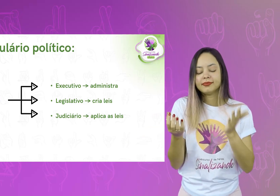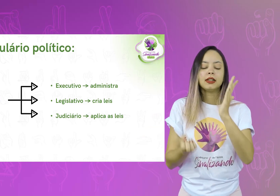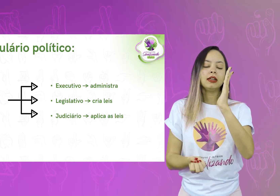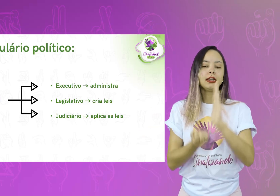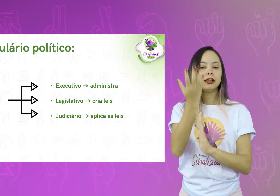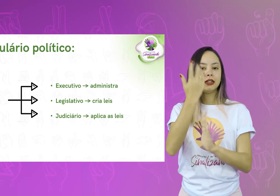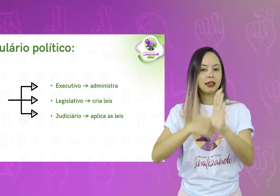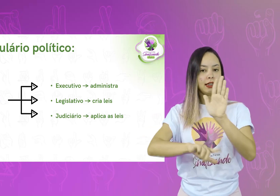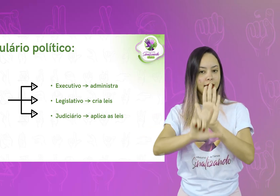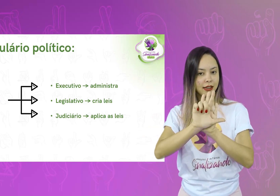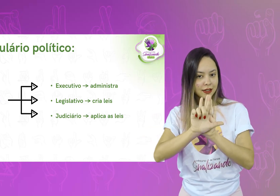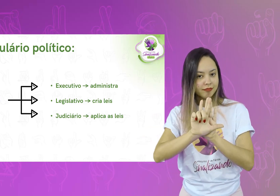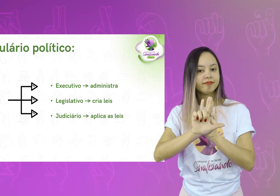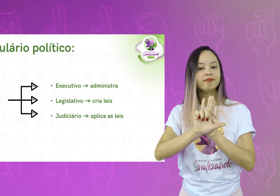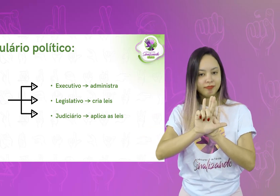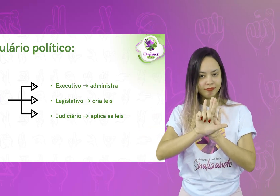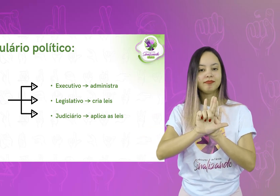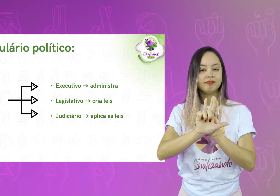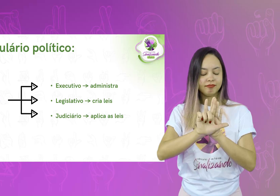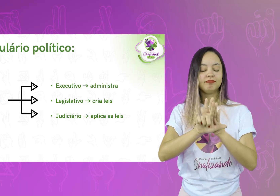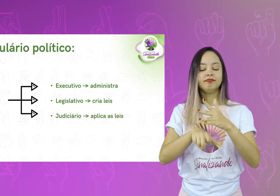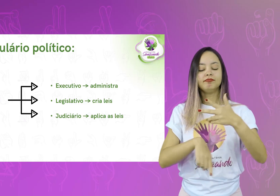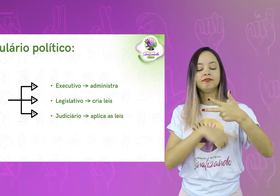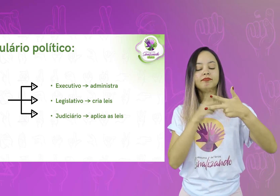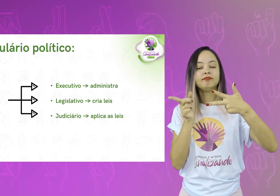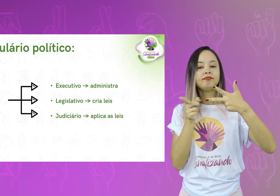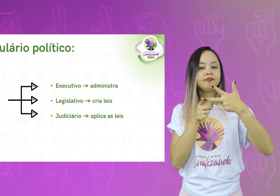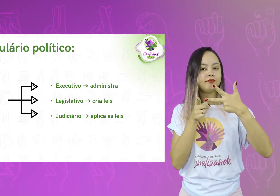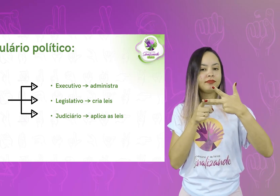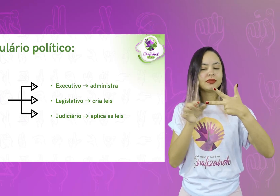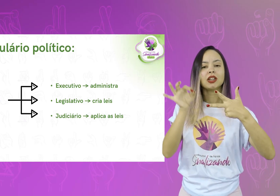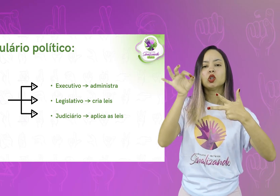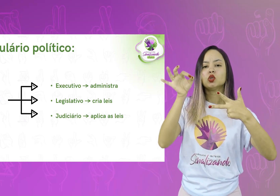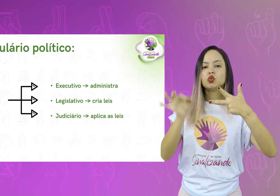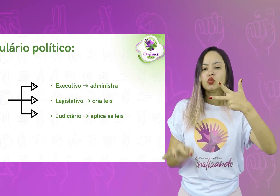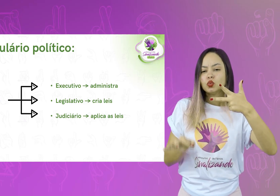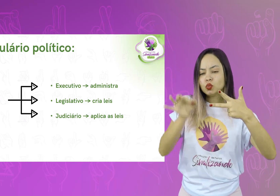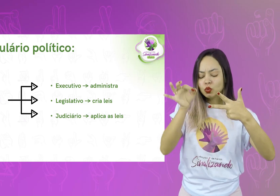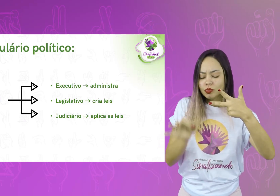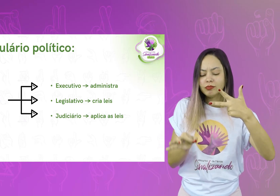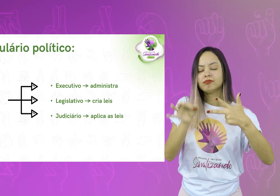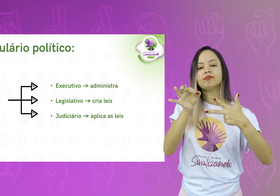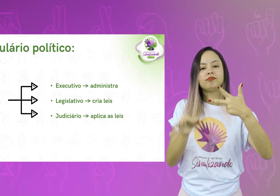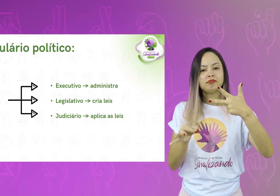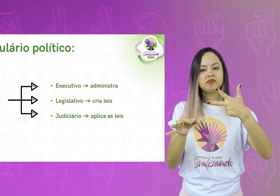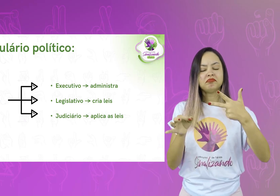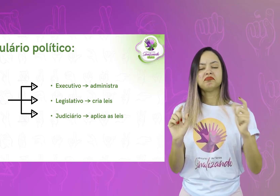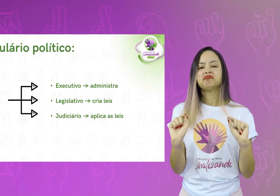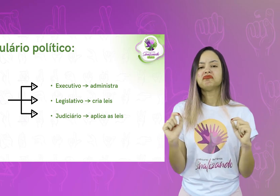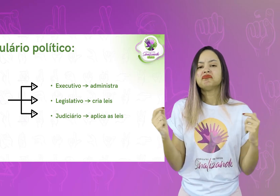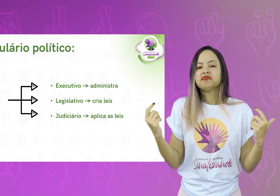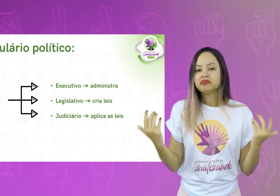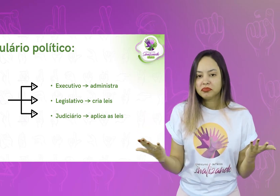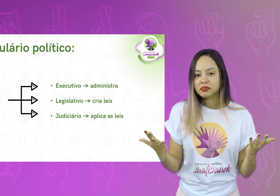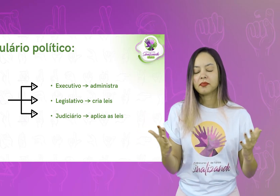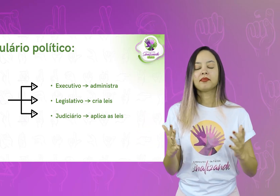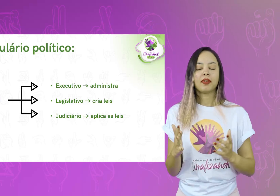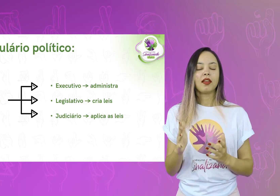objetivo dele? O papel dele é criar as leis. E o terceiro é o poder